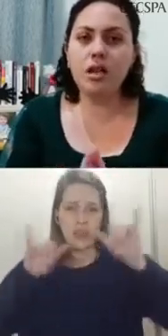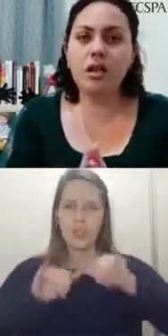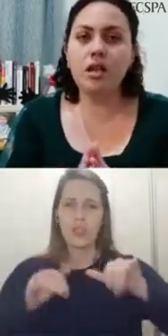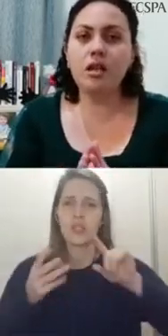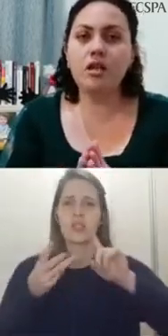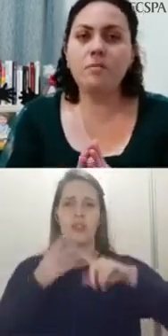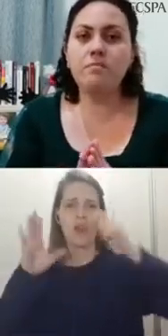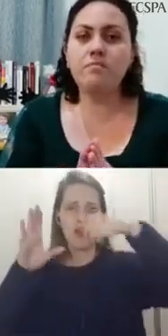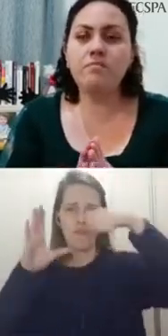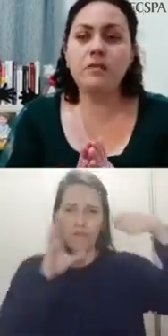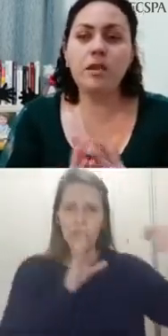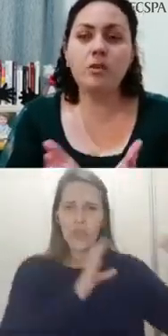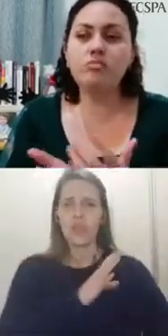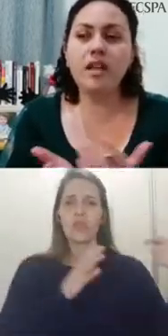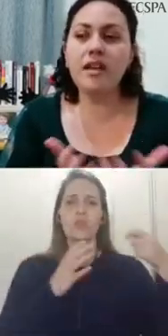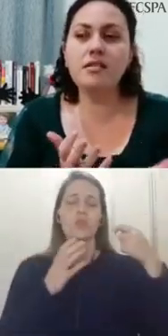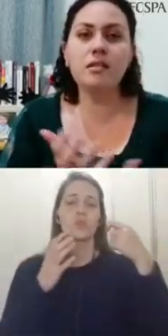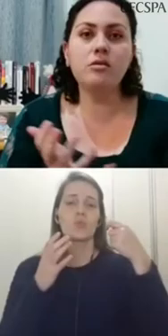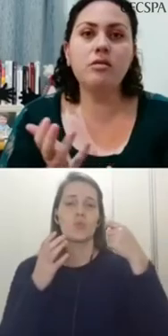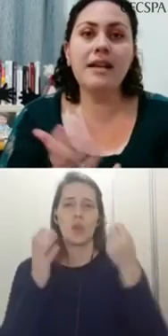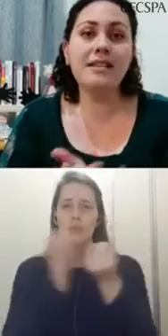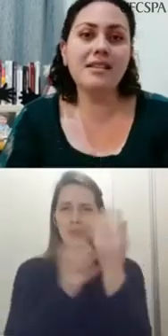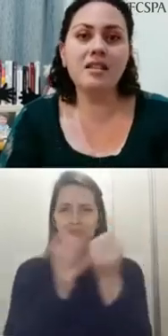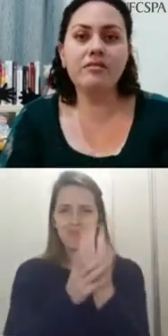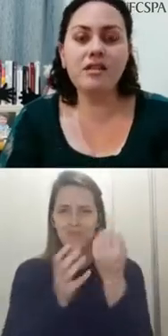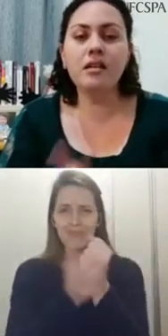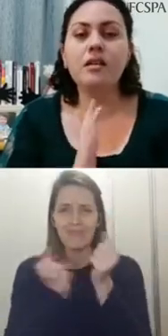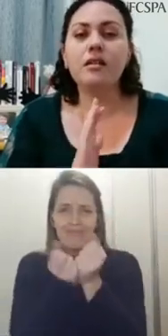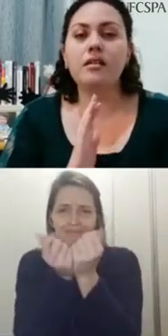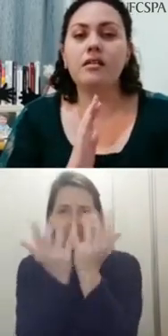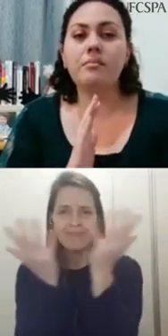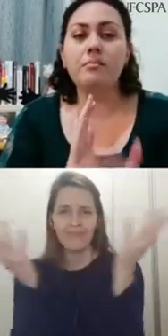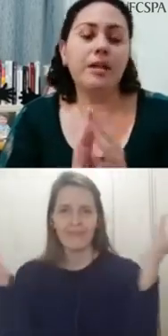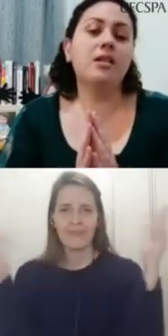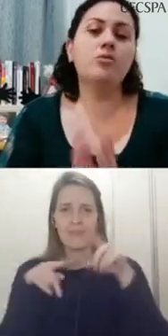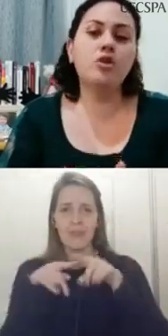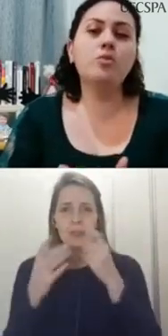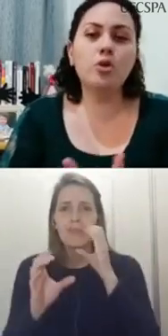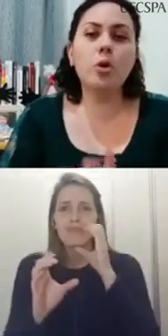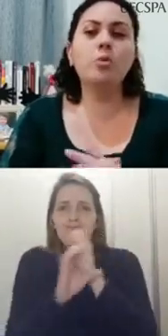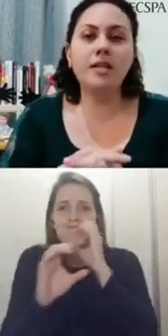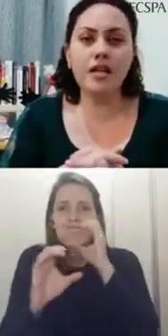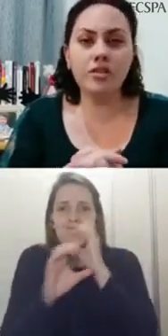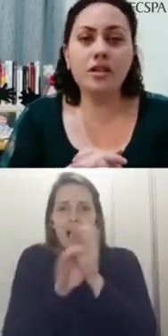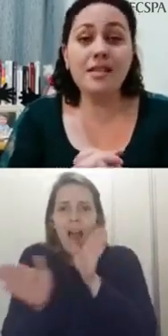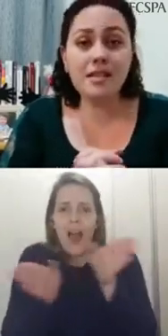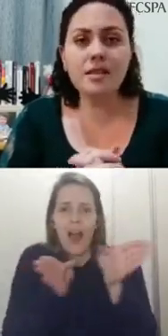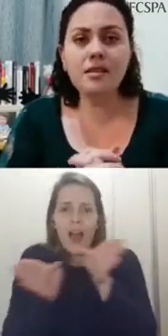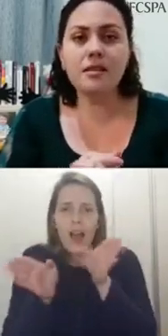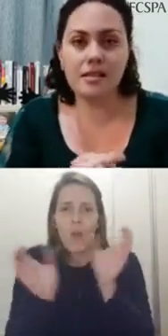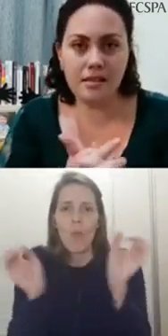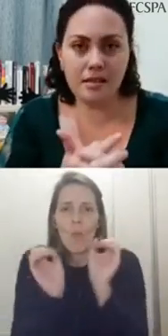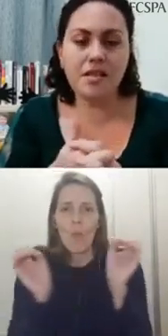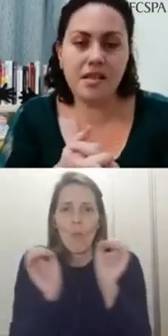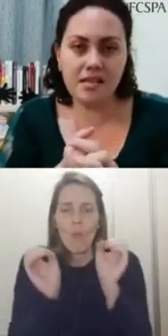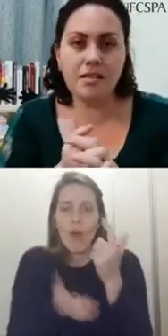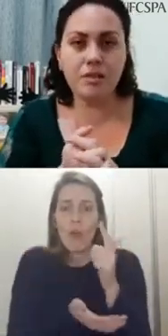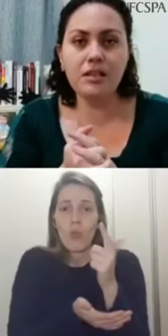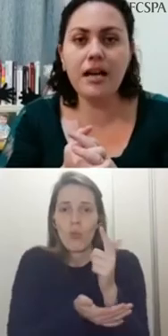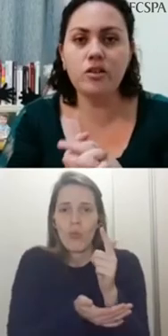e que não têm sido acessíveis para nenhum tipo de comunidade que necessita